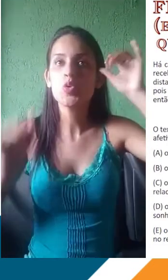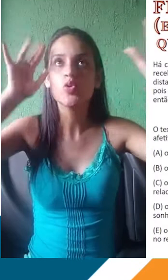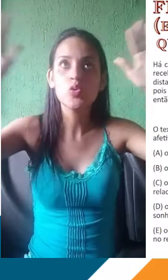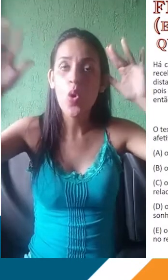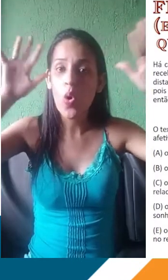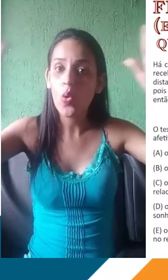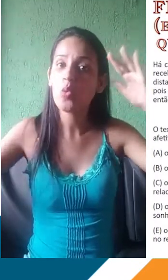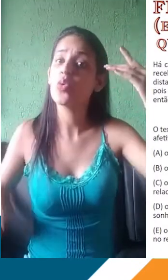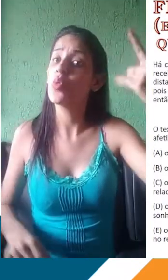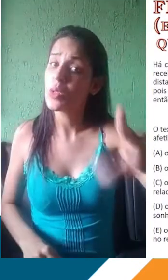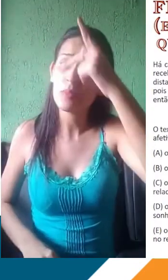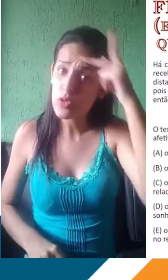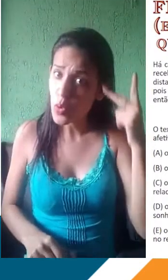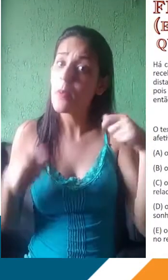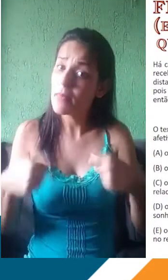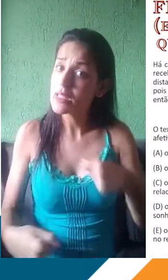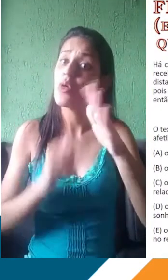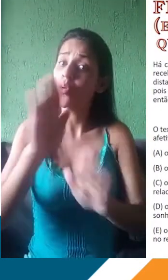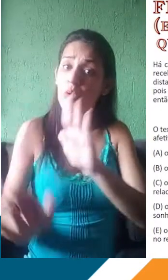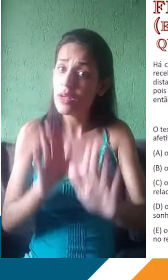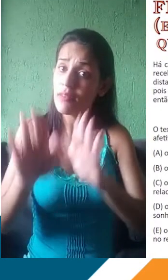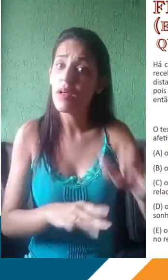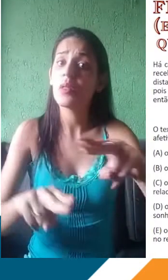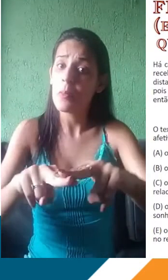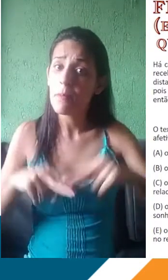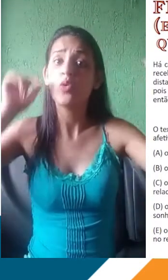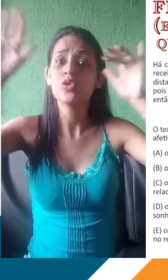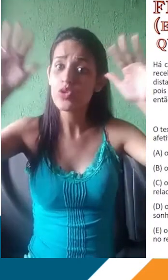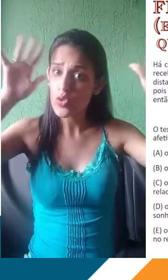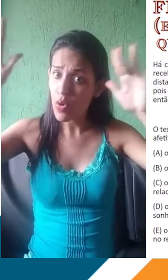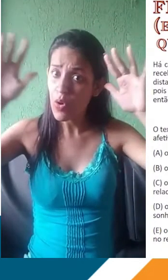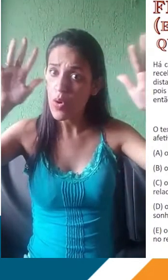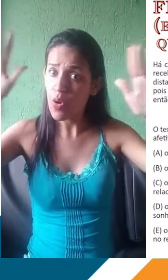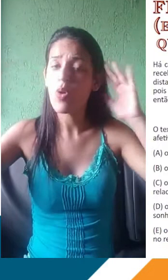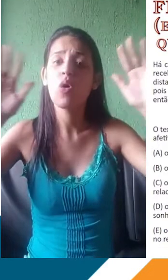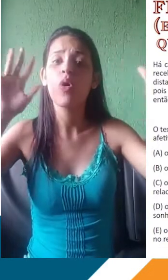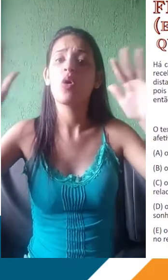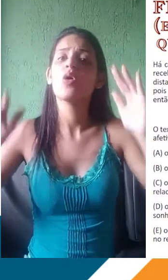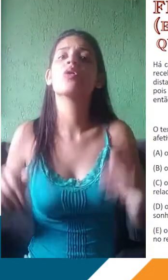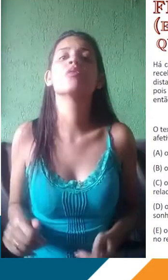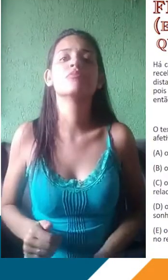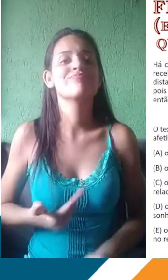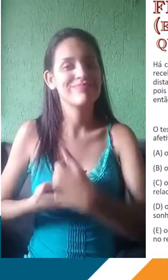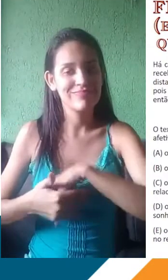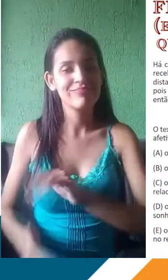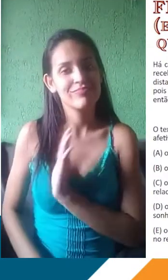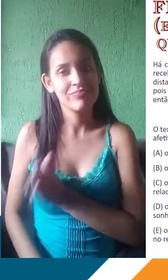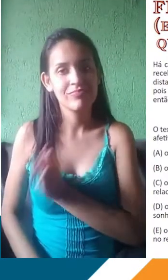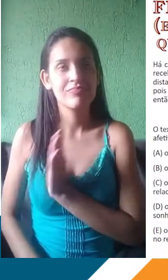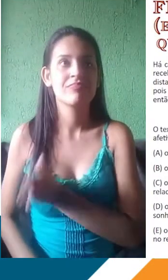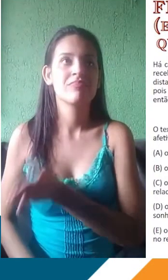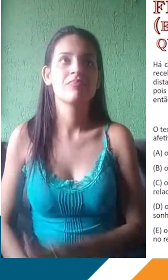deve ser preservado, pois sabe-se que se é sonho, é coisa delicada do coração. Assim cresce o amor.